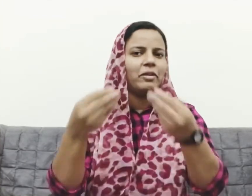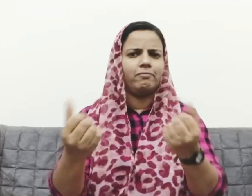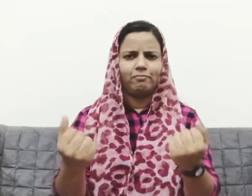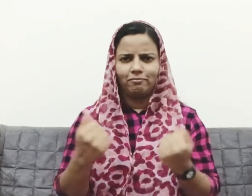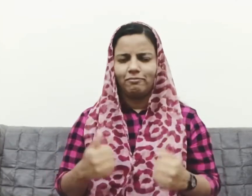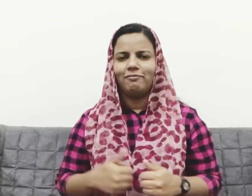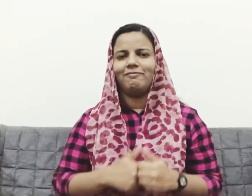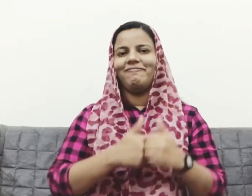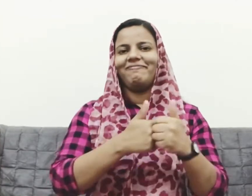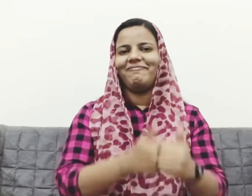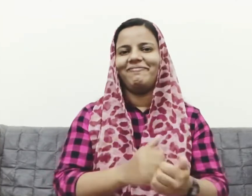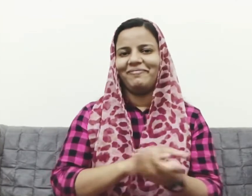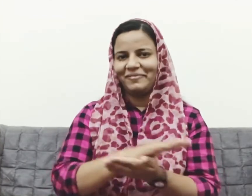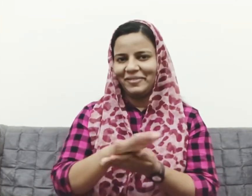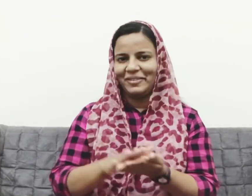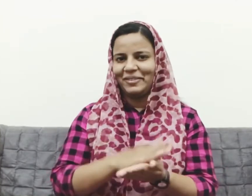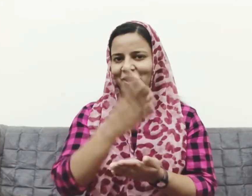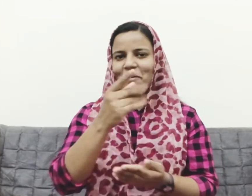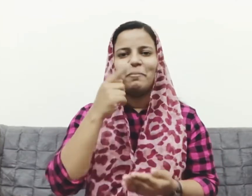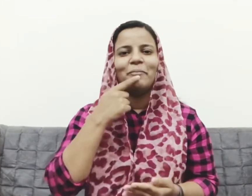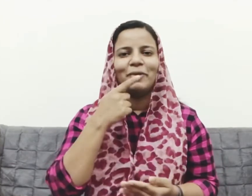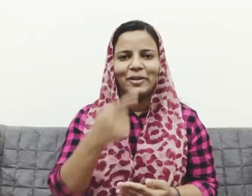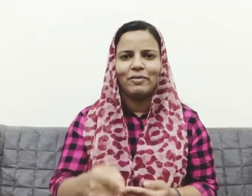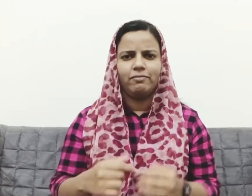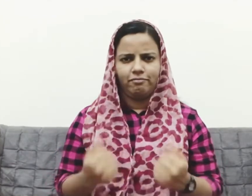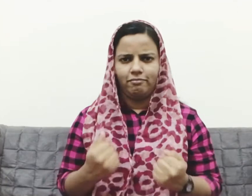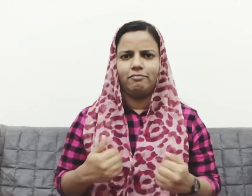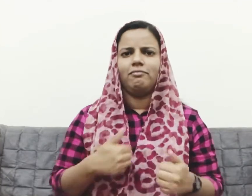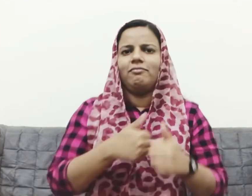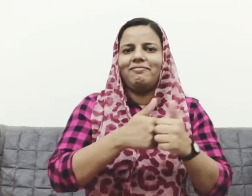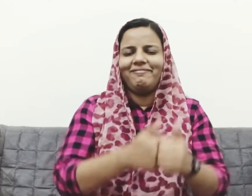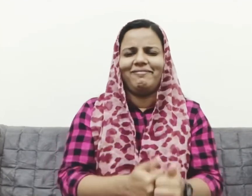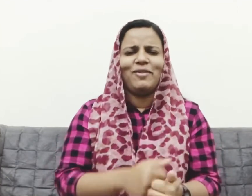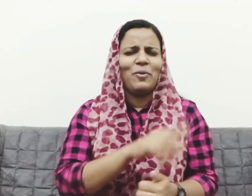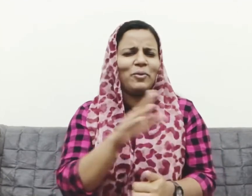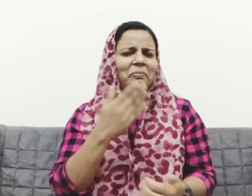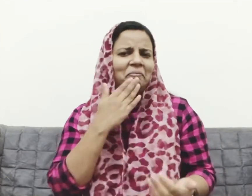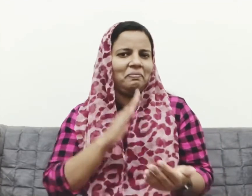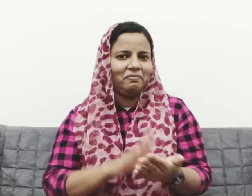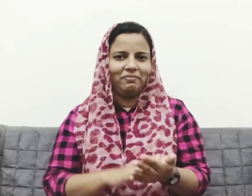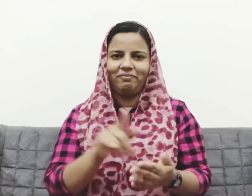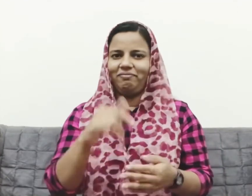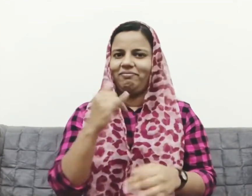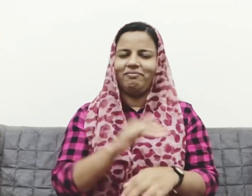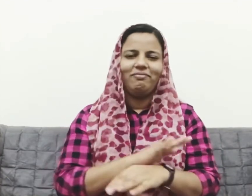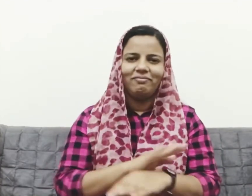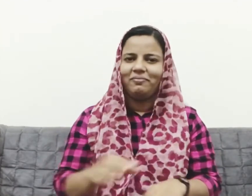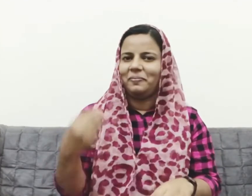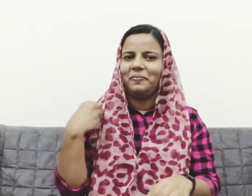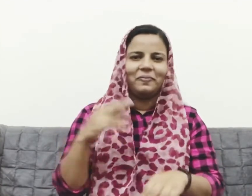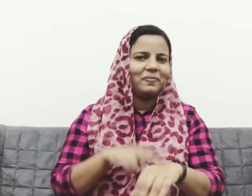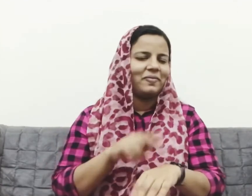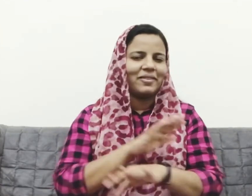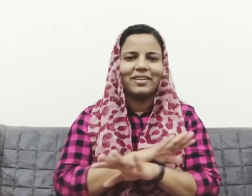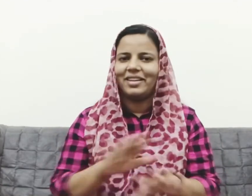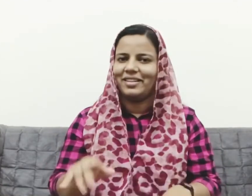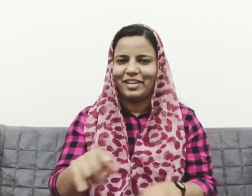ധൈര്യമായിട്ട് മുന്നോട്ട് പോകാൻ പരിശുദ്ധാത്മാവ് നമ്മളോട് പറയുക. അതുകൊണ്ട് ധൈര്യമായിട്ട് മുന്നോട്ട് പോയാട്ട്, ഒരു ദോഷവും നിങ്ങൾക്ക് ഭവിക്കാതെ കർത്താവ് നിങ്ങളെ കാവൽ ചെയ്യും